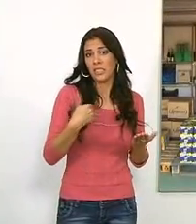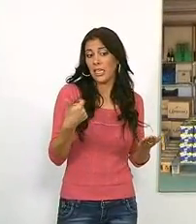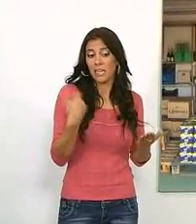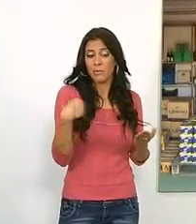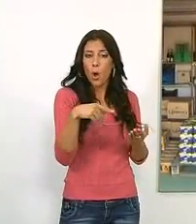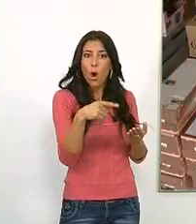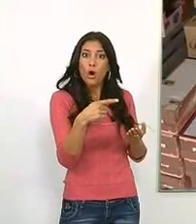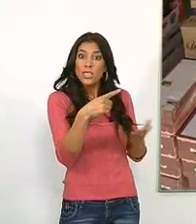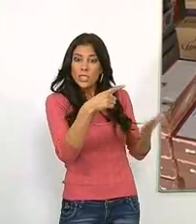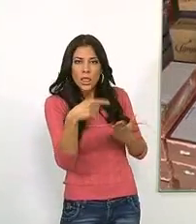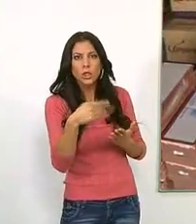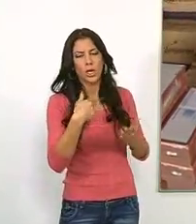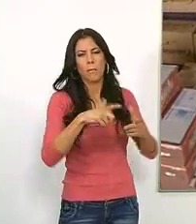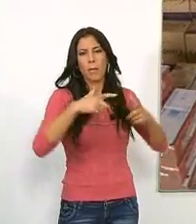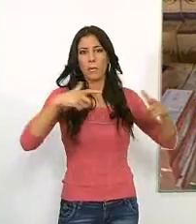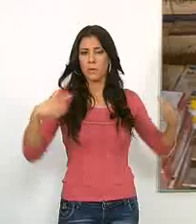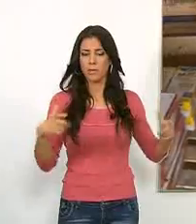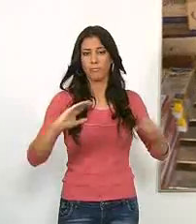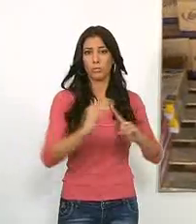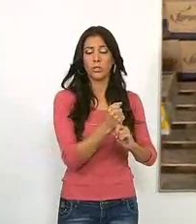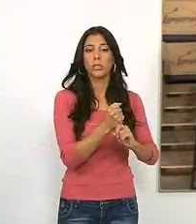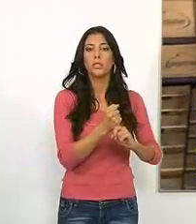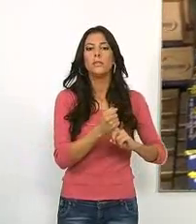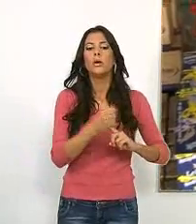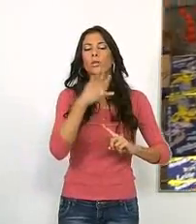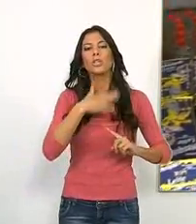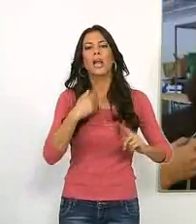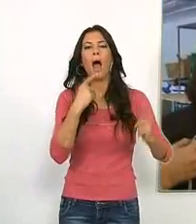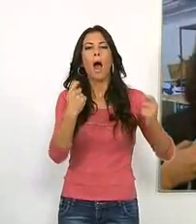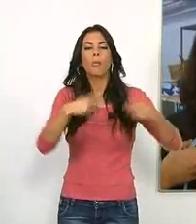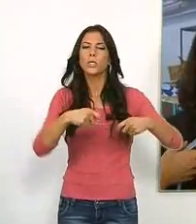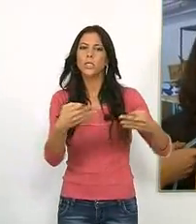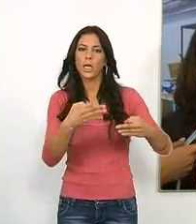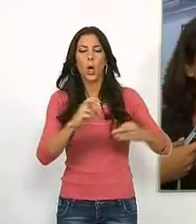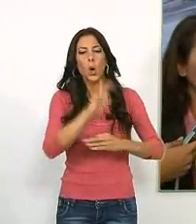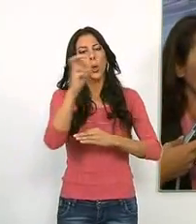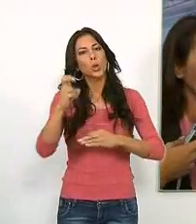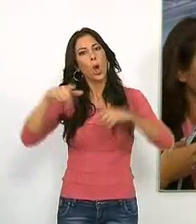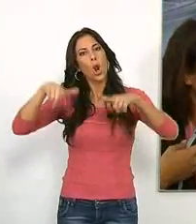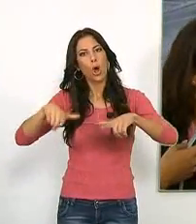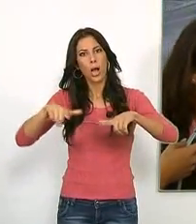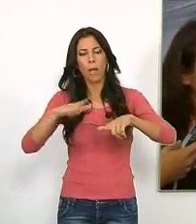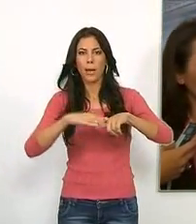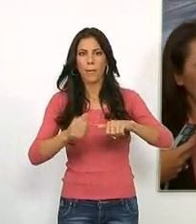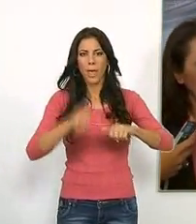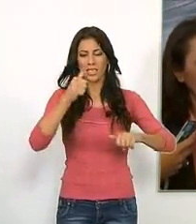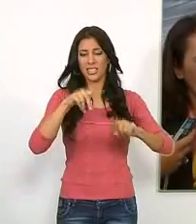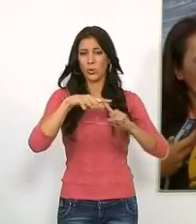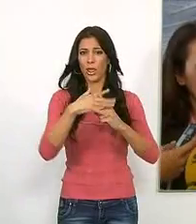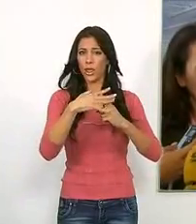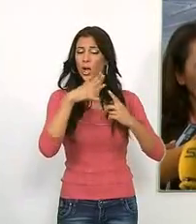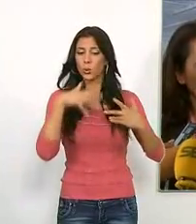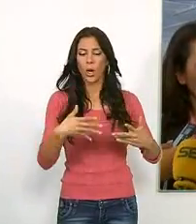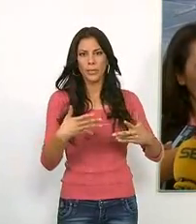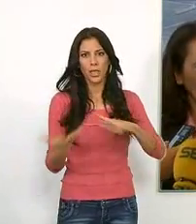que esta cifra irá en aumento por ello la primera edil La Apuesta por dar otro local que se adecúe a la situación